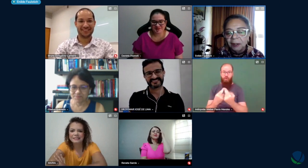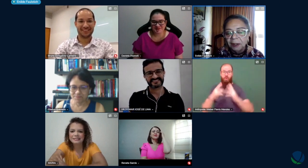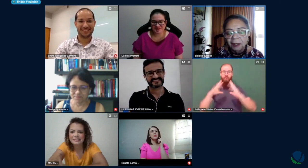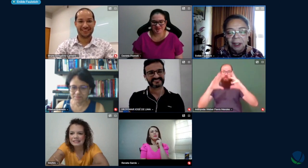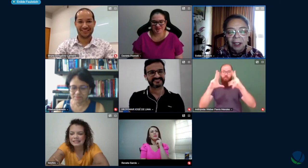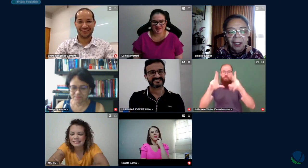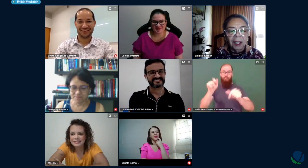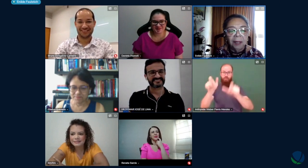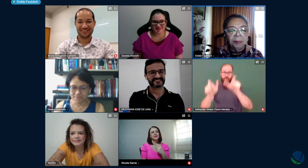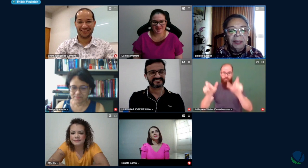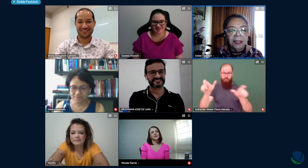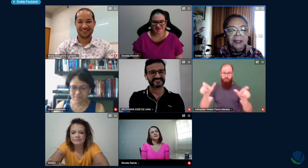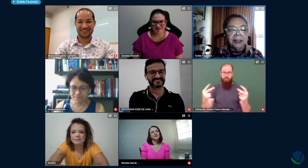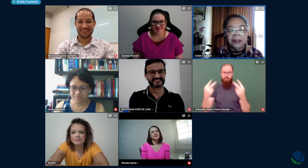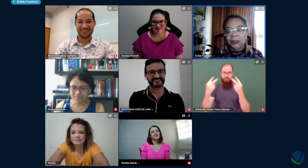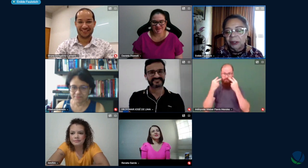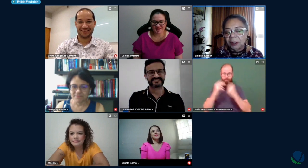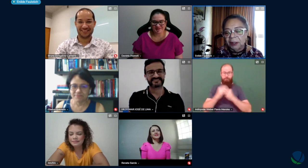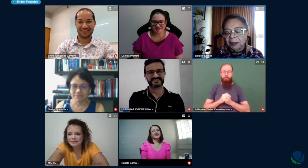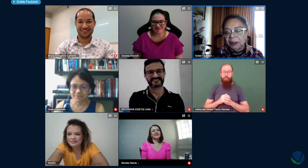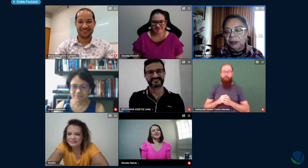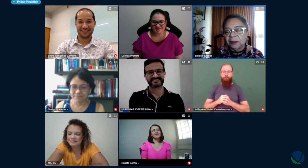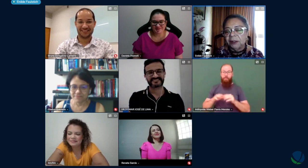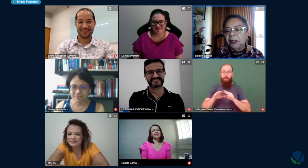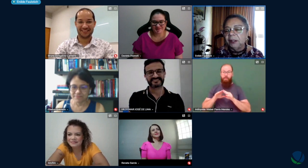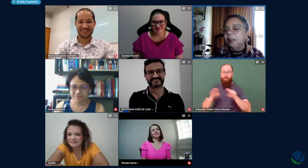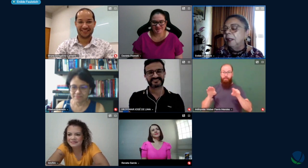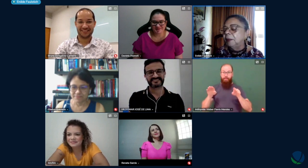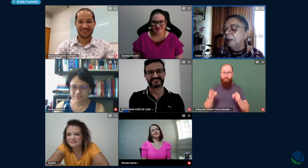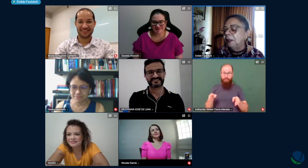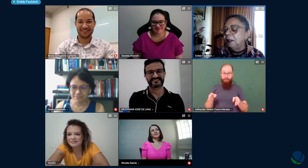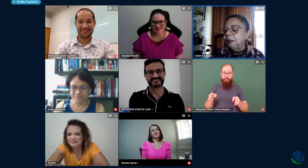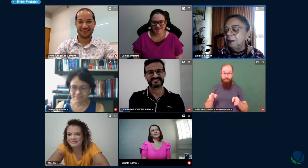assistindo, a banca